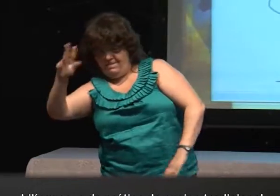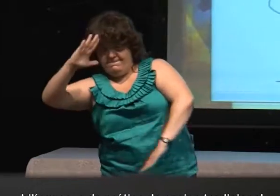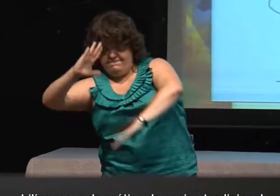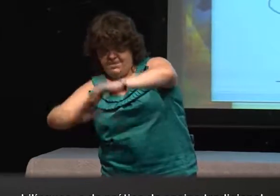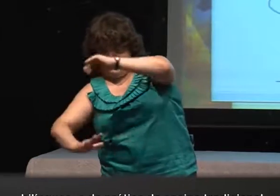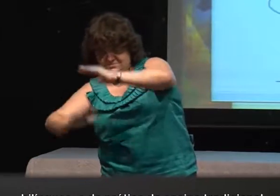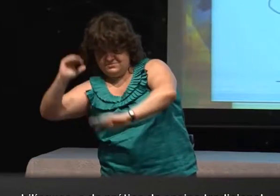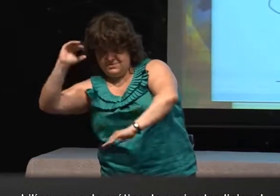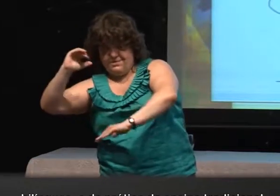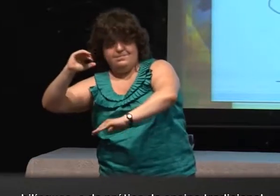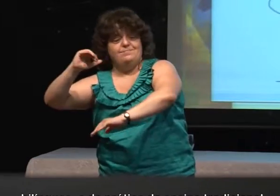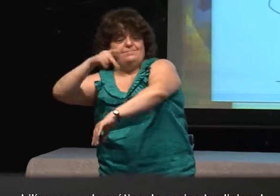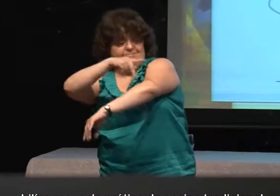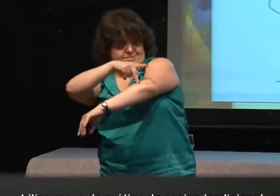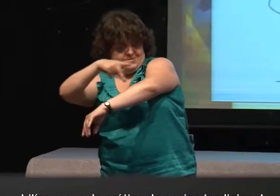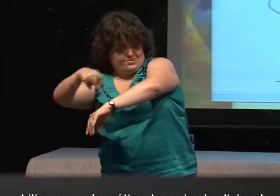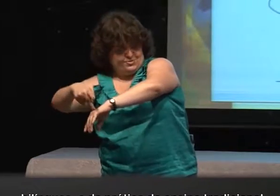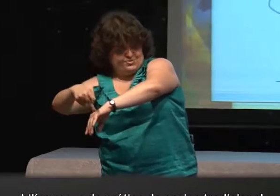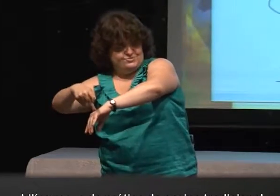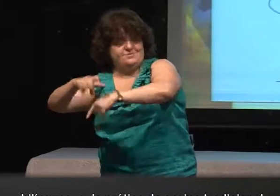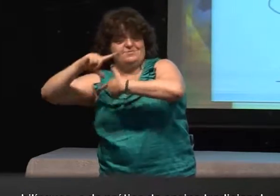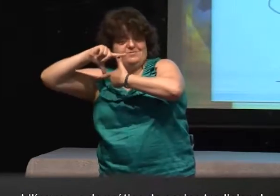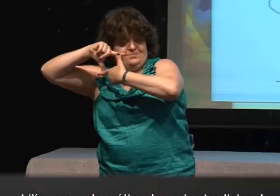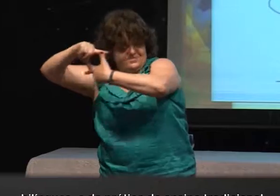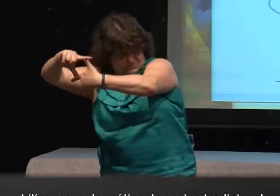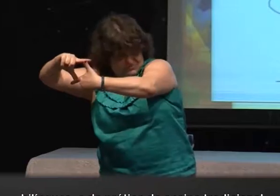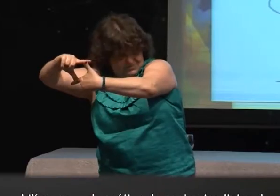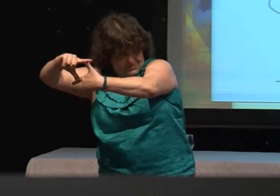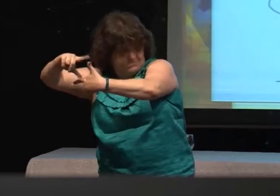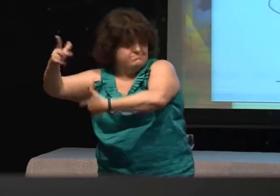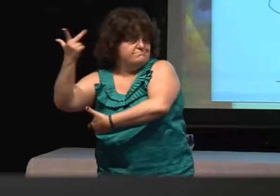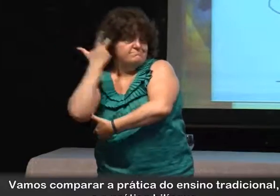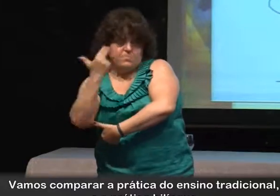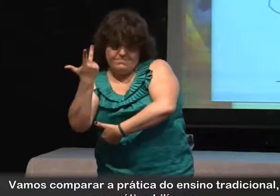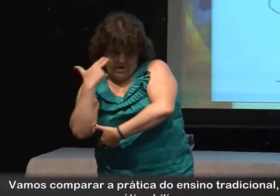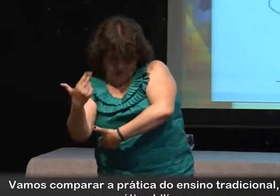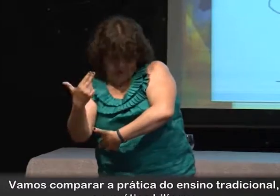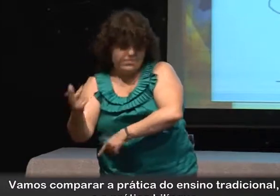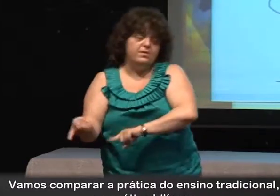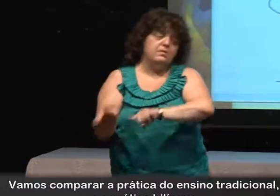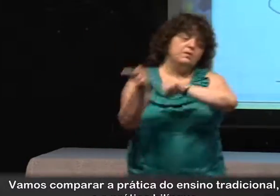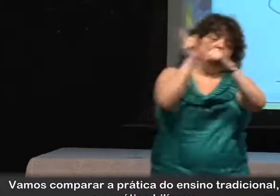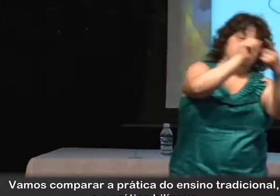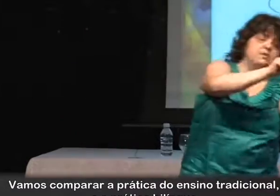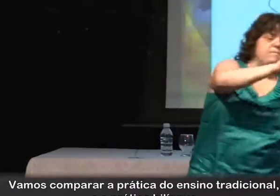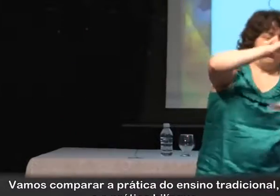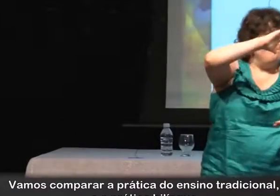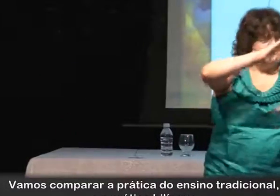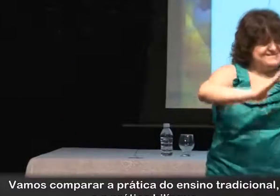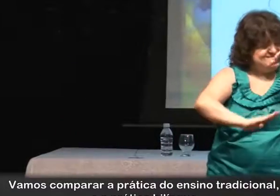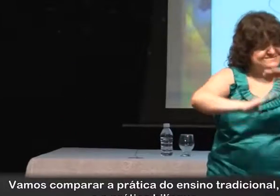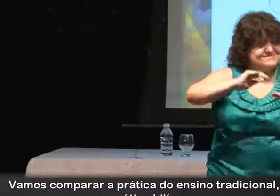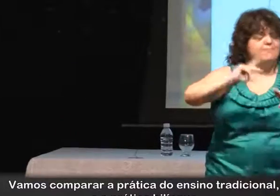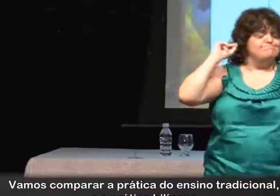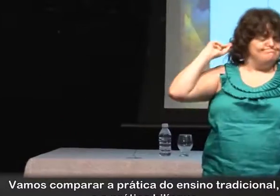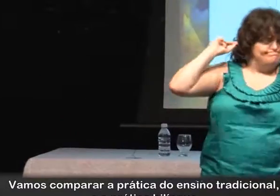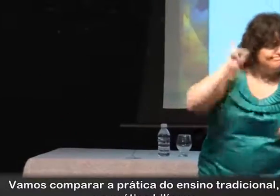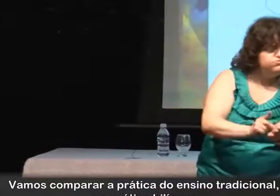bilíngues e da prática do ensino tradicional. Vamos fazer essa comparação, a prática do ensino tradicional